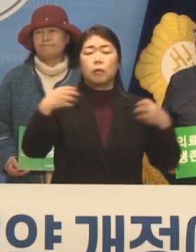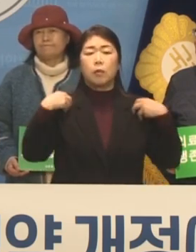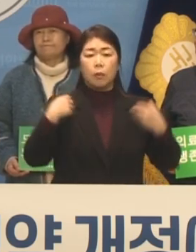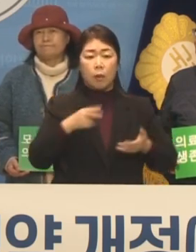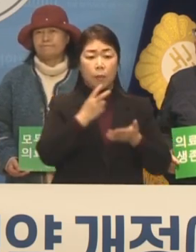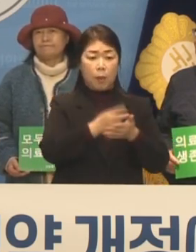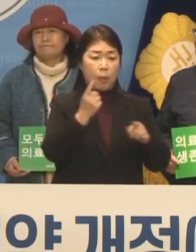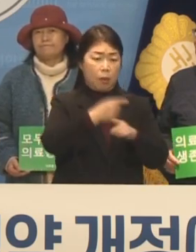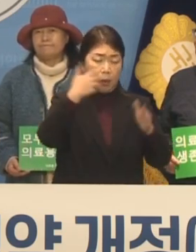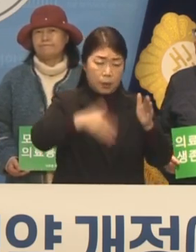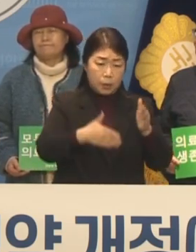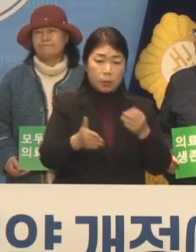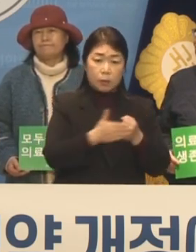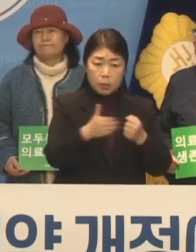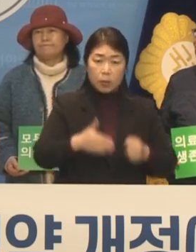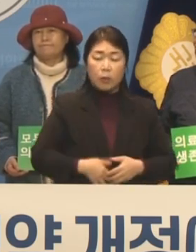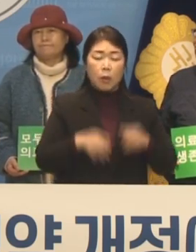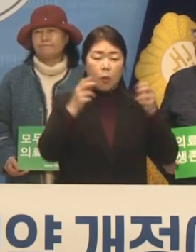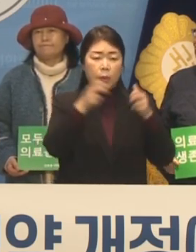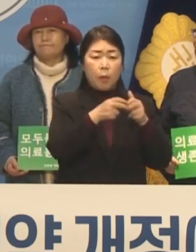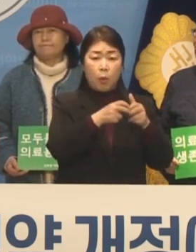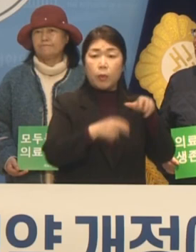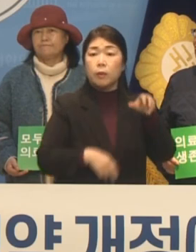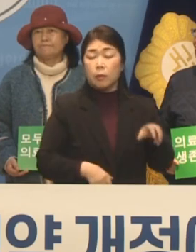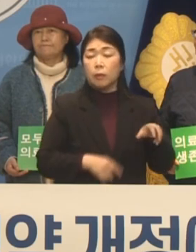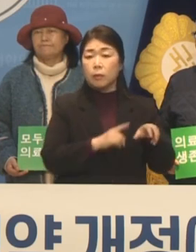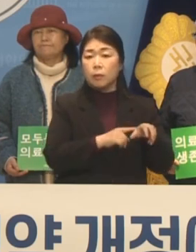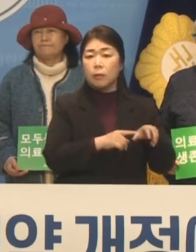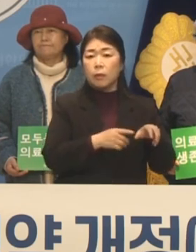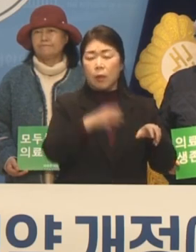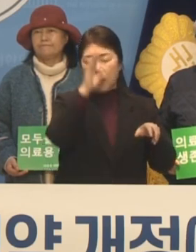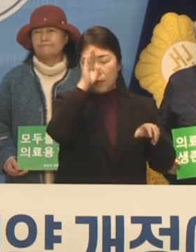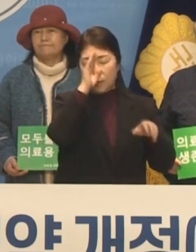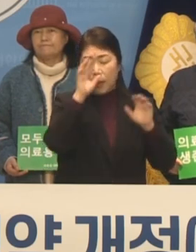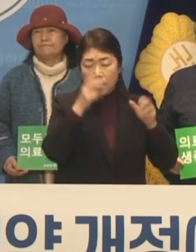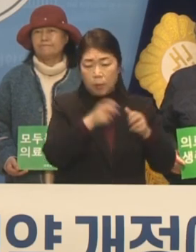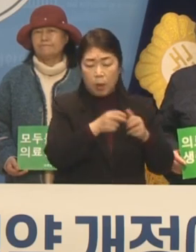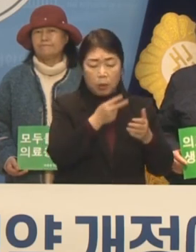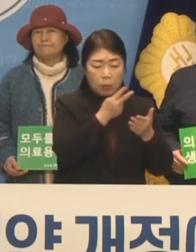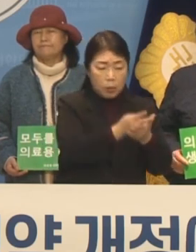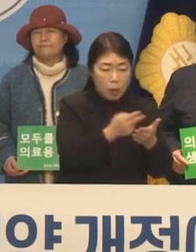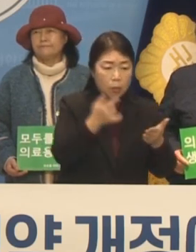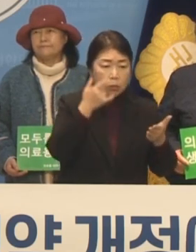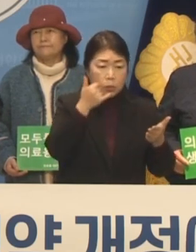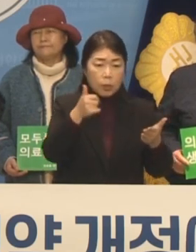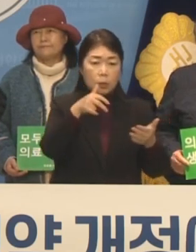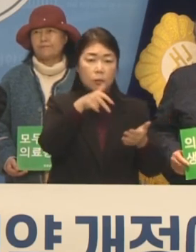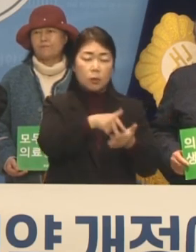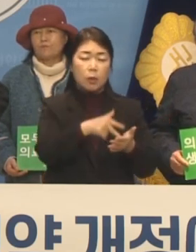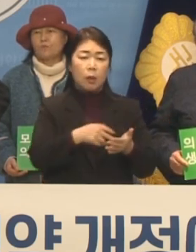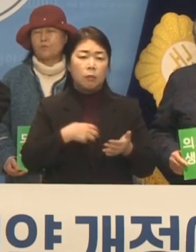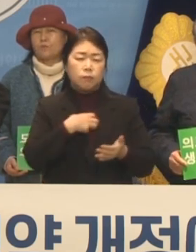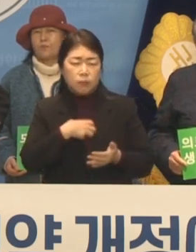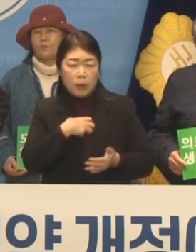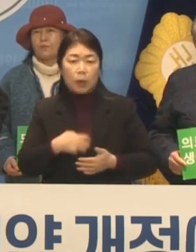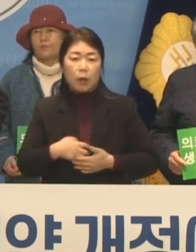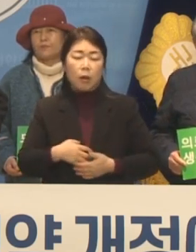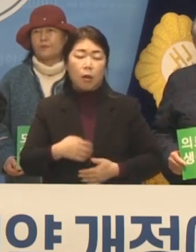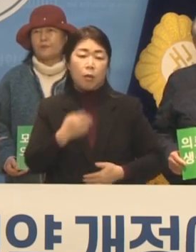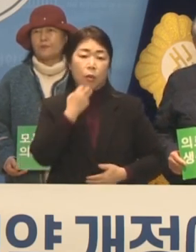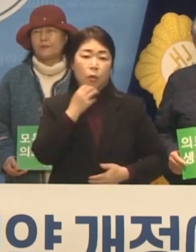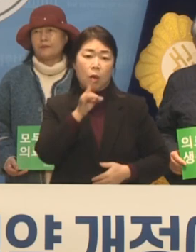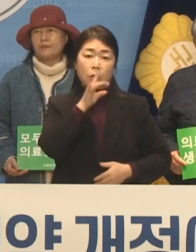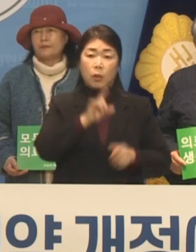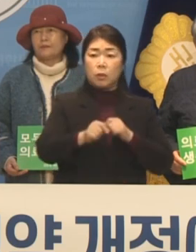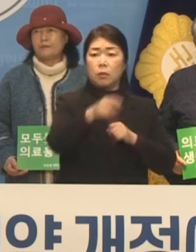바꾸지 않았기 때문에 어린이병원에 아픈 아이를 입원시킨 부모님들이 서울중앙지검에서